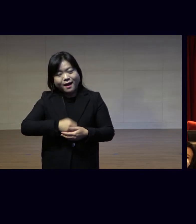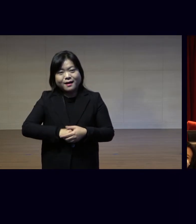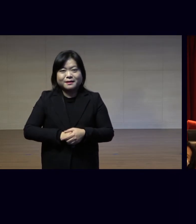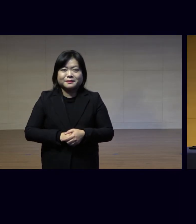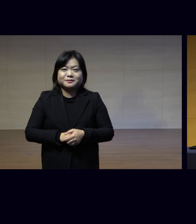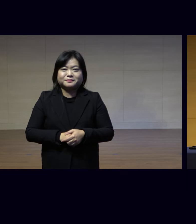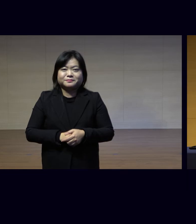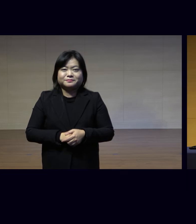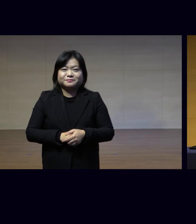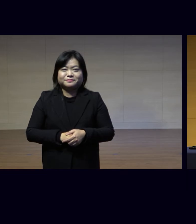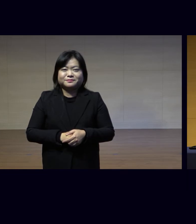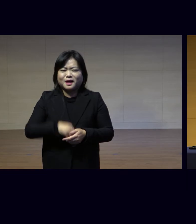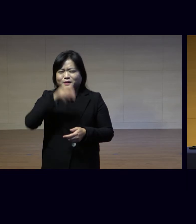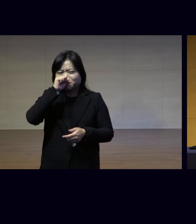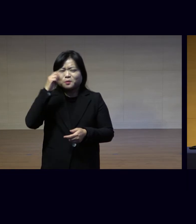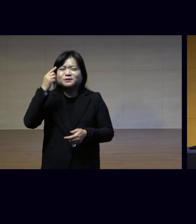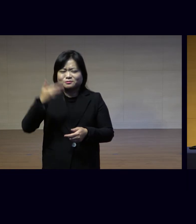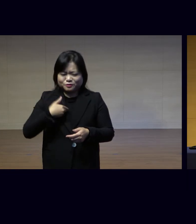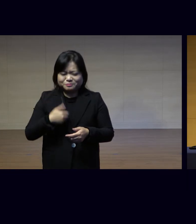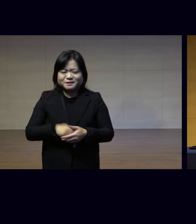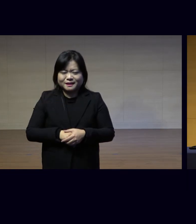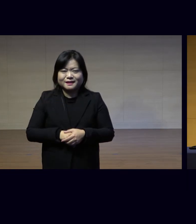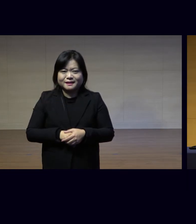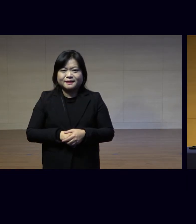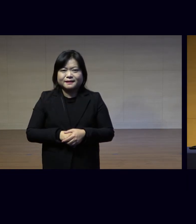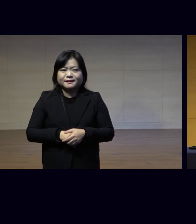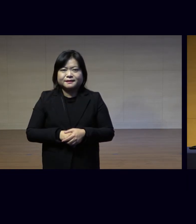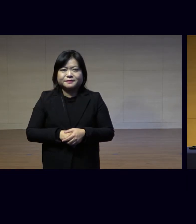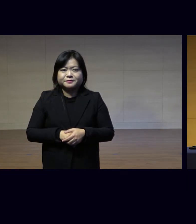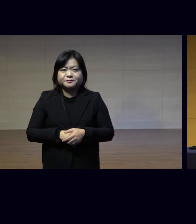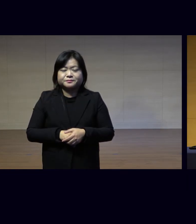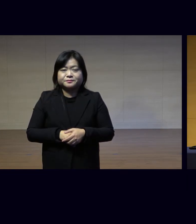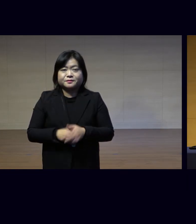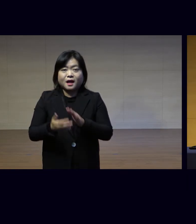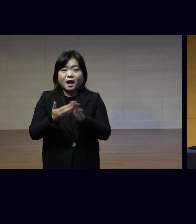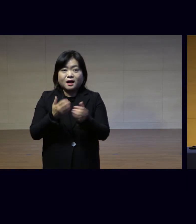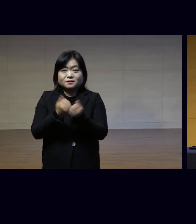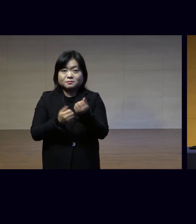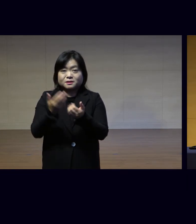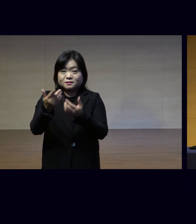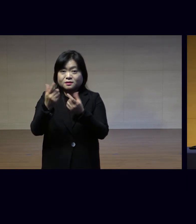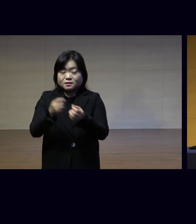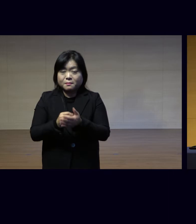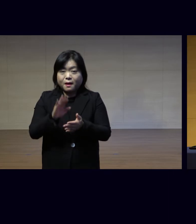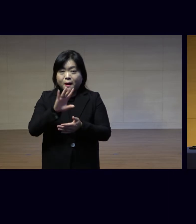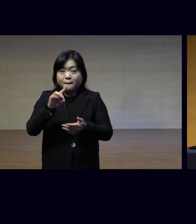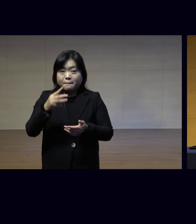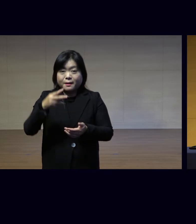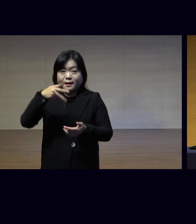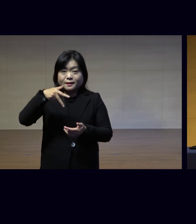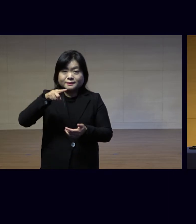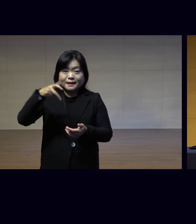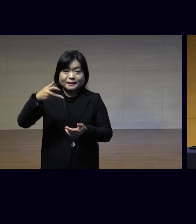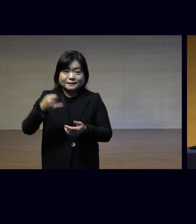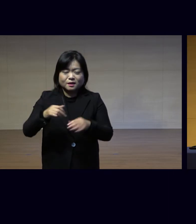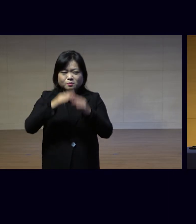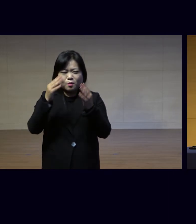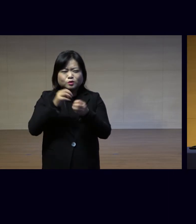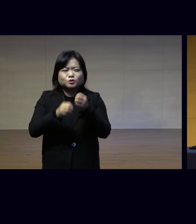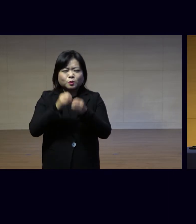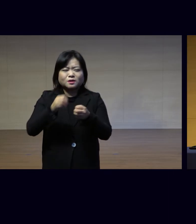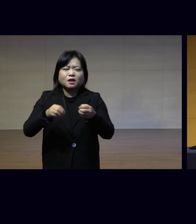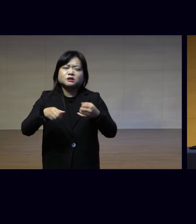되겠습니까? 네, 뭐 좋은 질문이십니다. 아까 말씀드린 것처럼 발자크의 모든 소설은